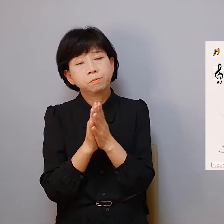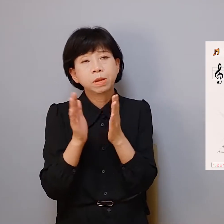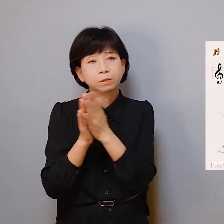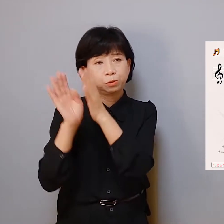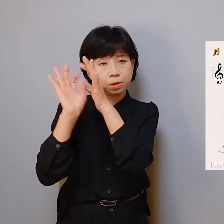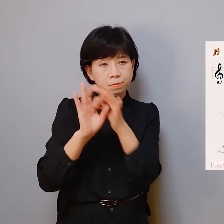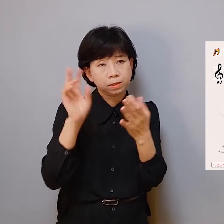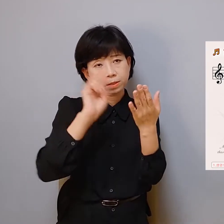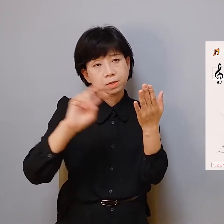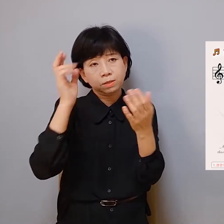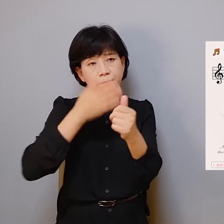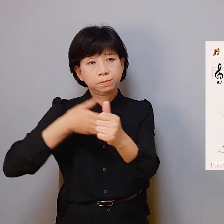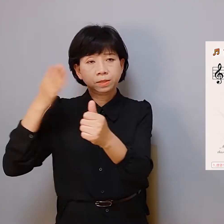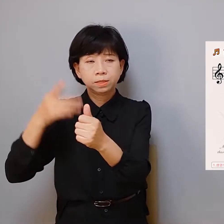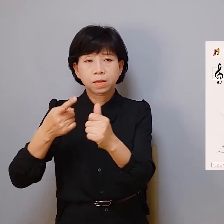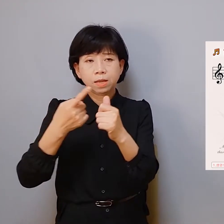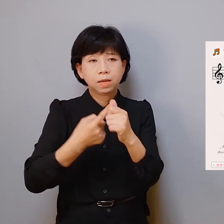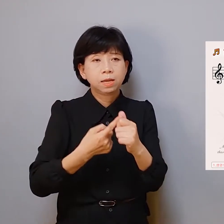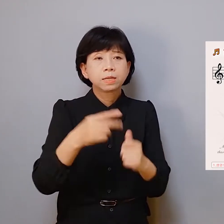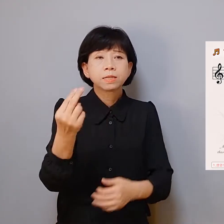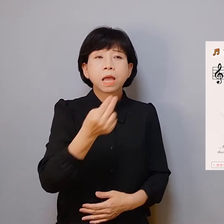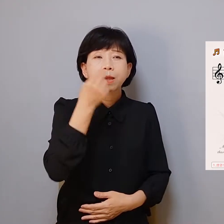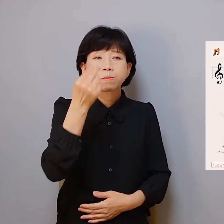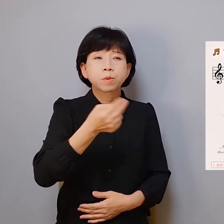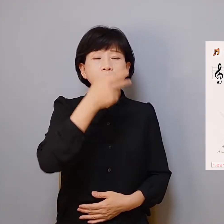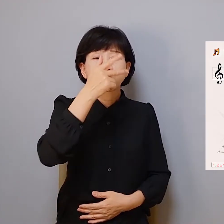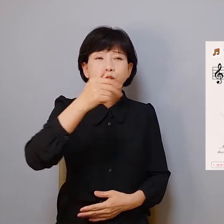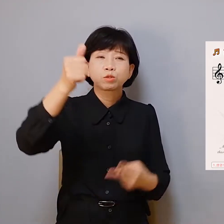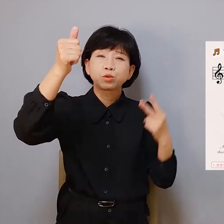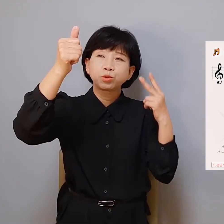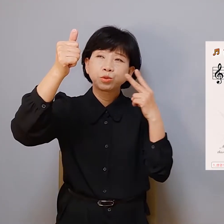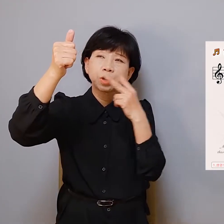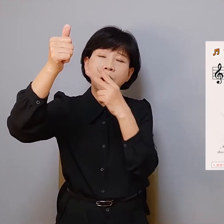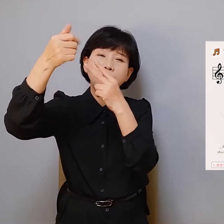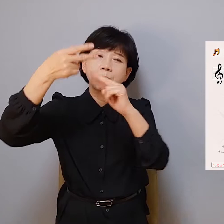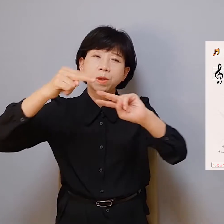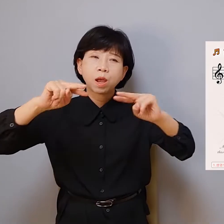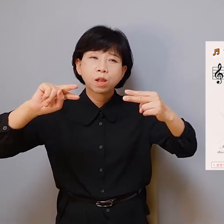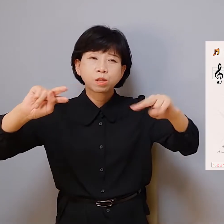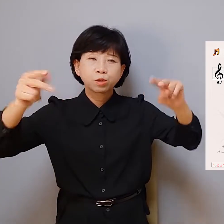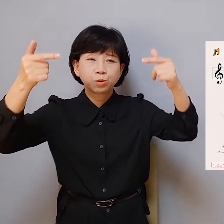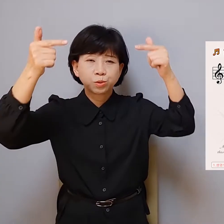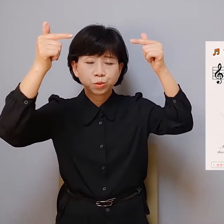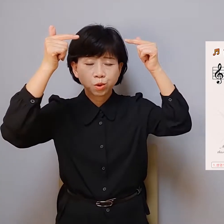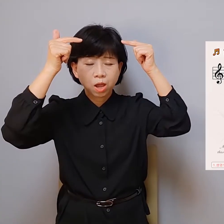우리 박수 치면서 찬송합니다. 생명의 주여